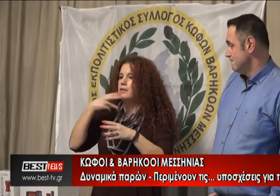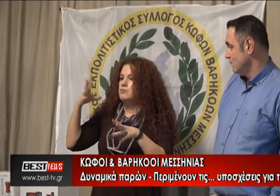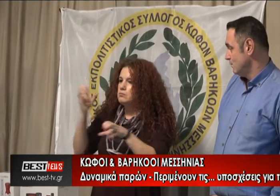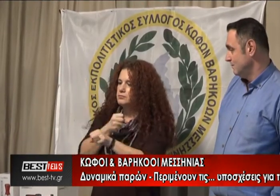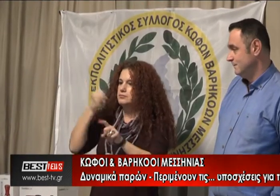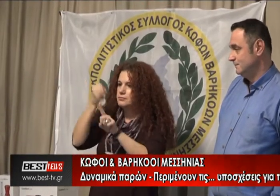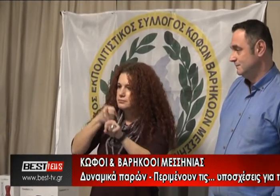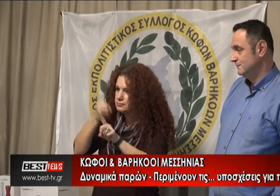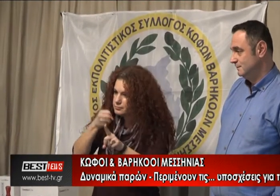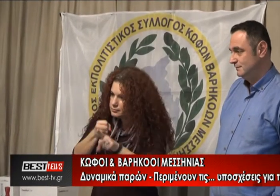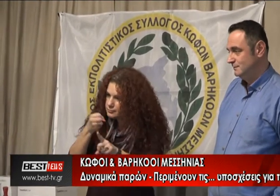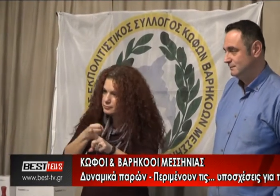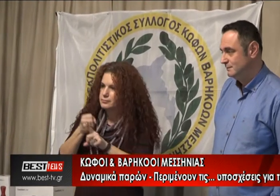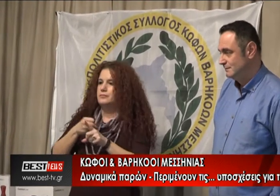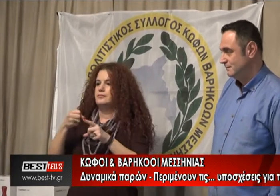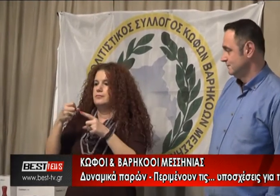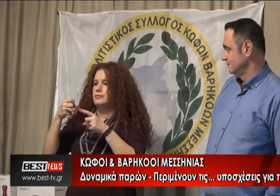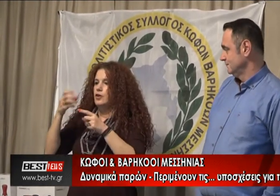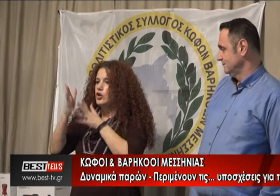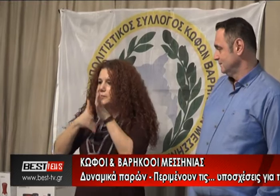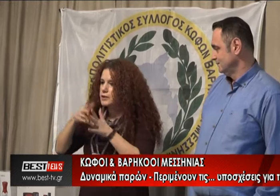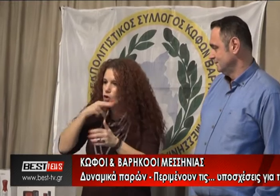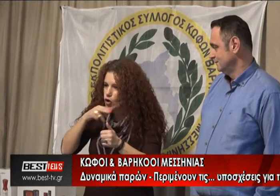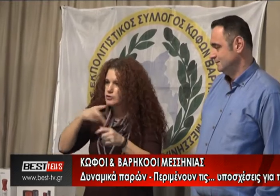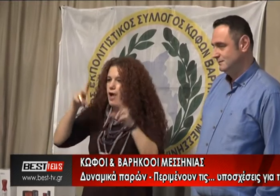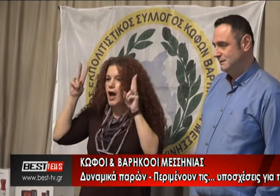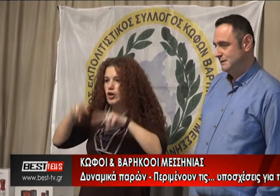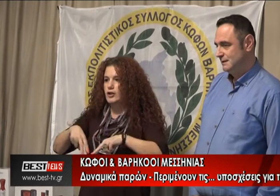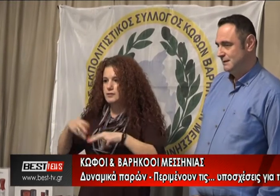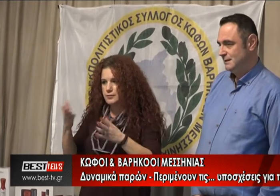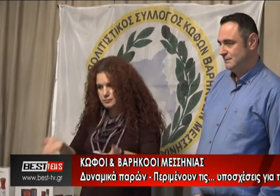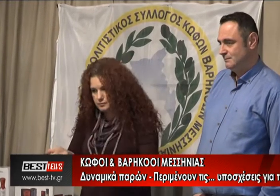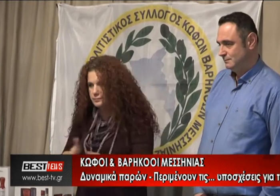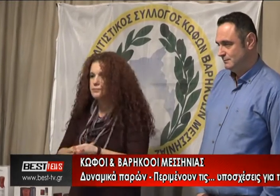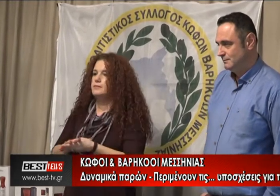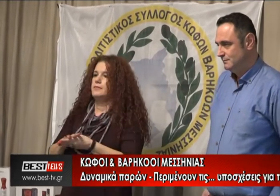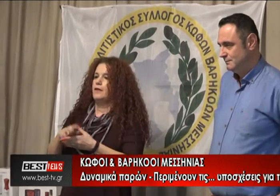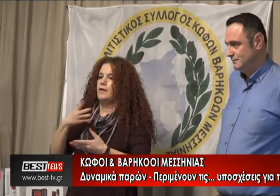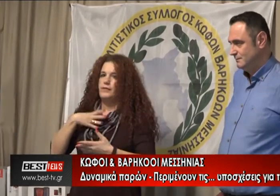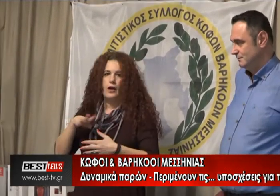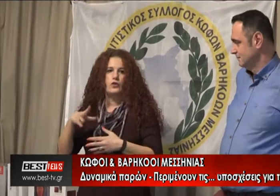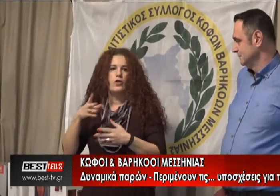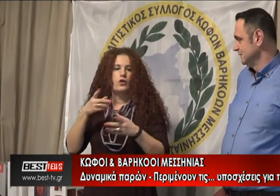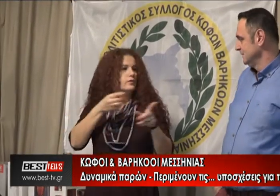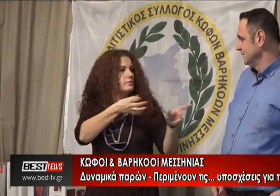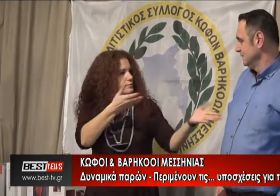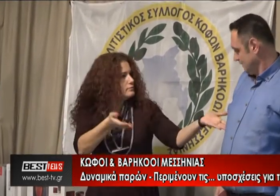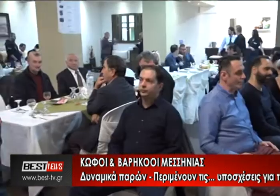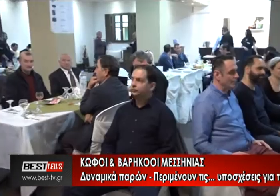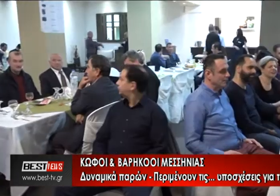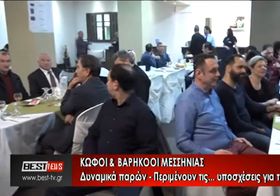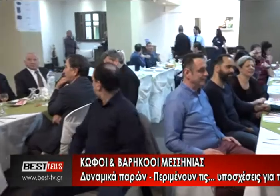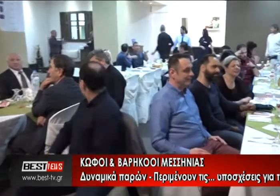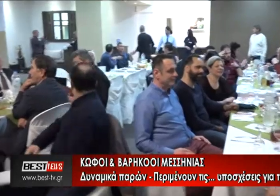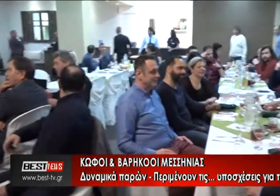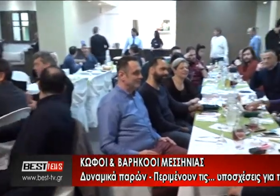στη σημερινή μας εκδήλωση, που με την συνεχή αγώνα έχει καταφέρει πάρα πολλά για την αναγνώριση της νηματικής γλώσσας ως επίσημης γλώσσας